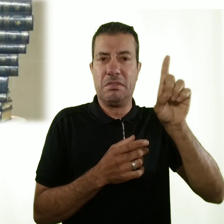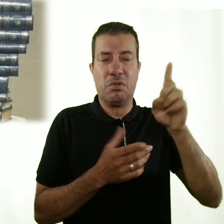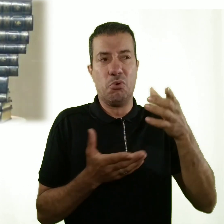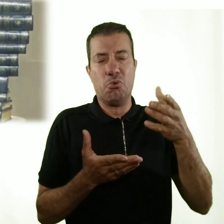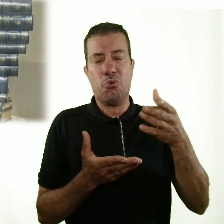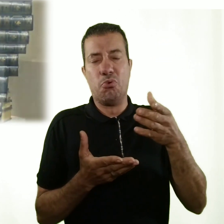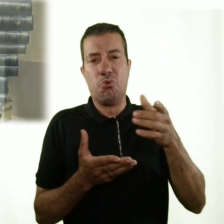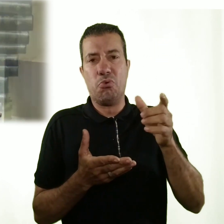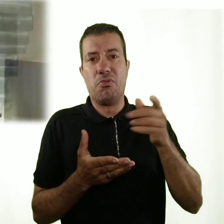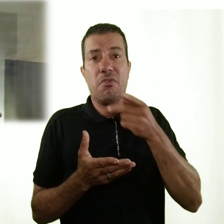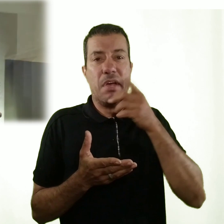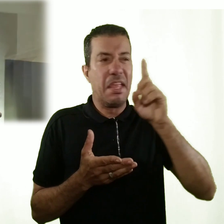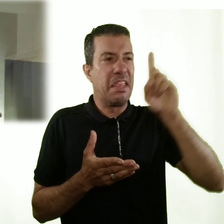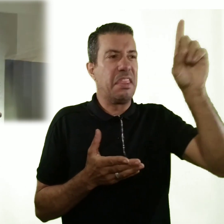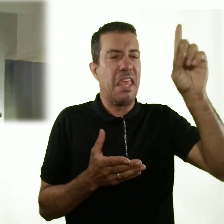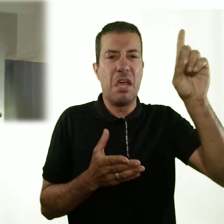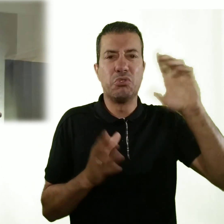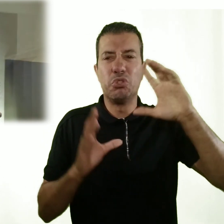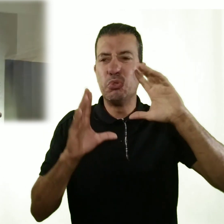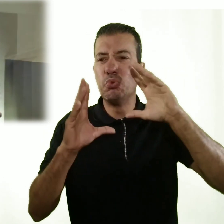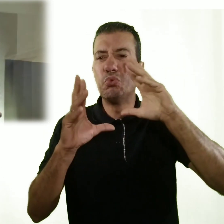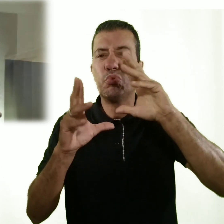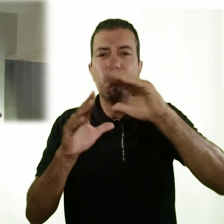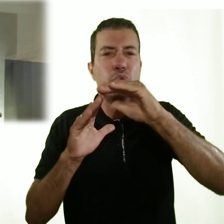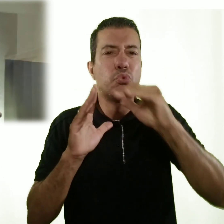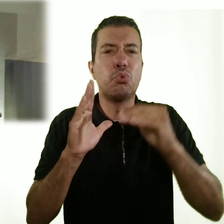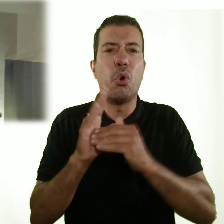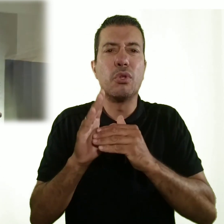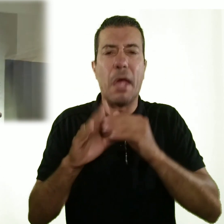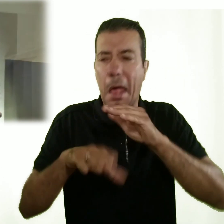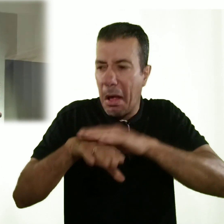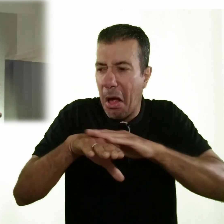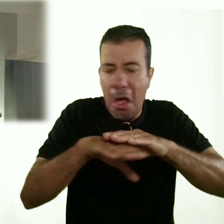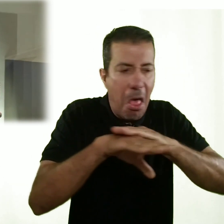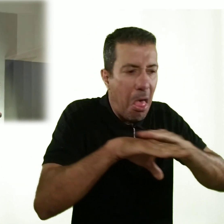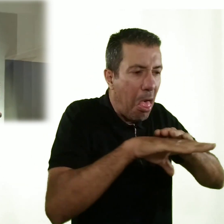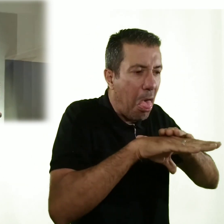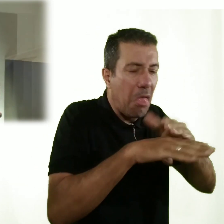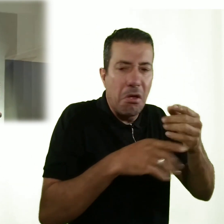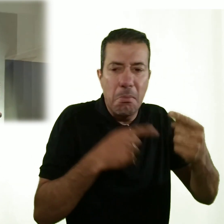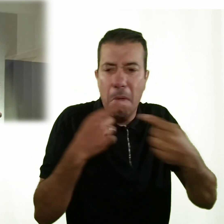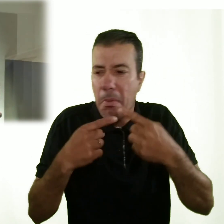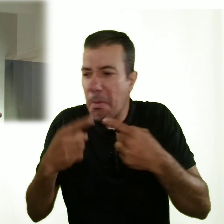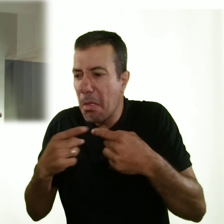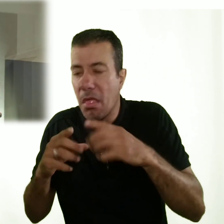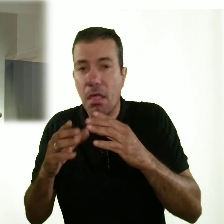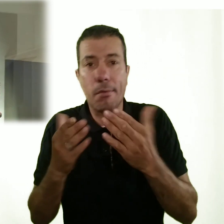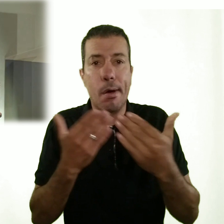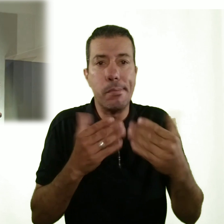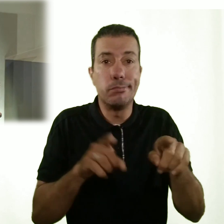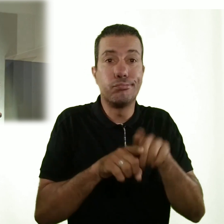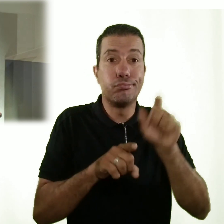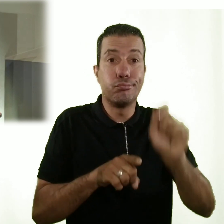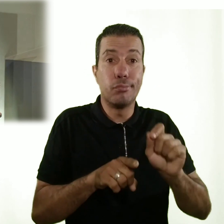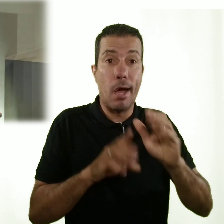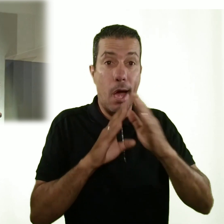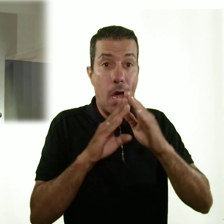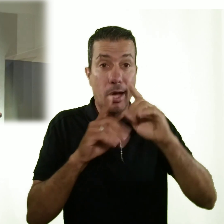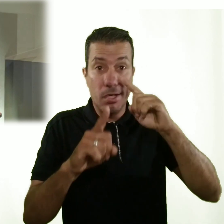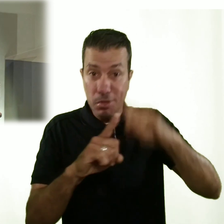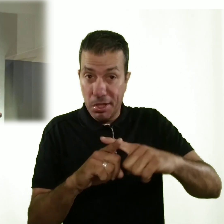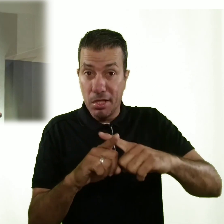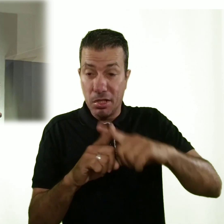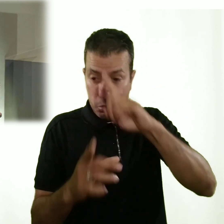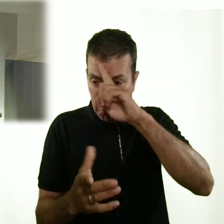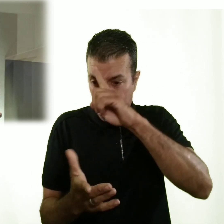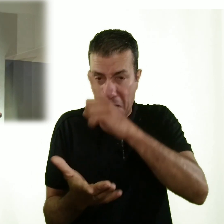puseram Deus em todas as conversas, e a questão ficou muito difícil, porque a igreja dominante